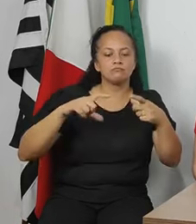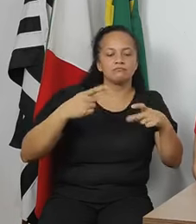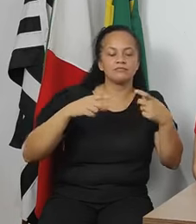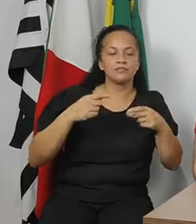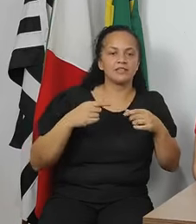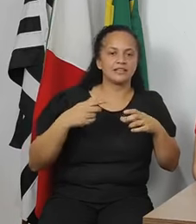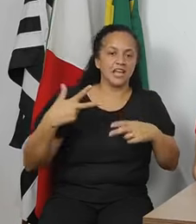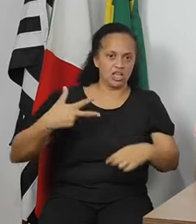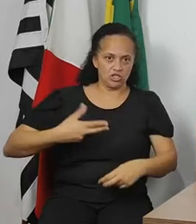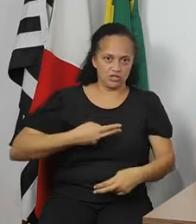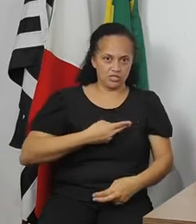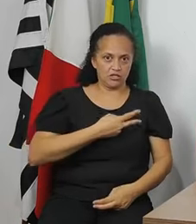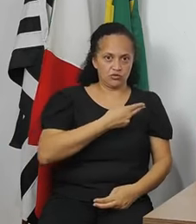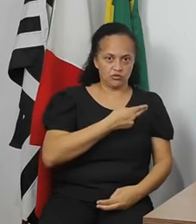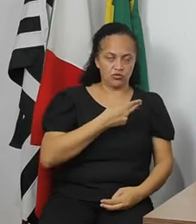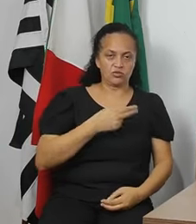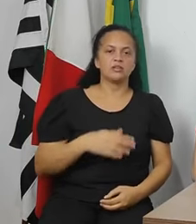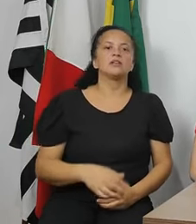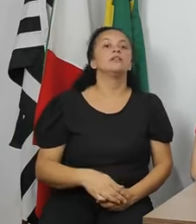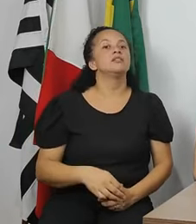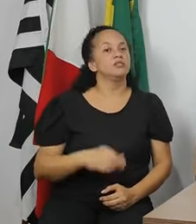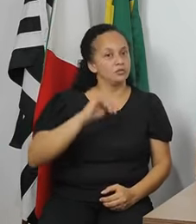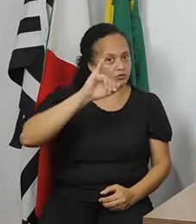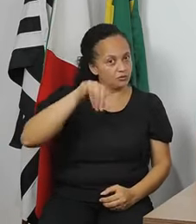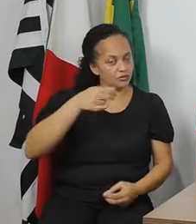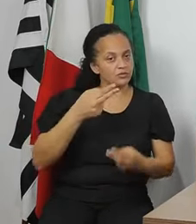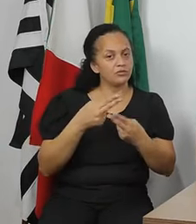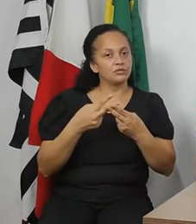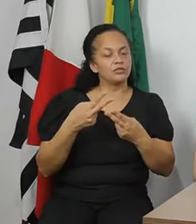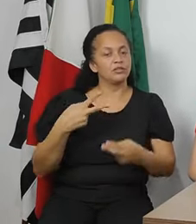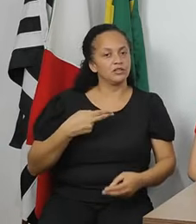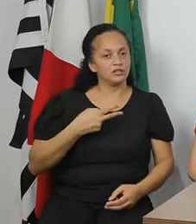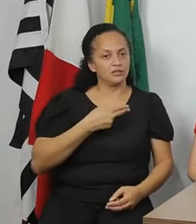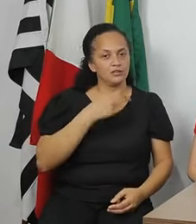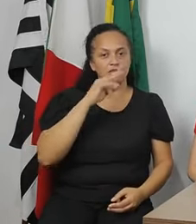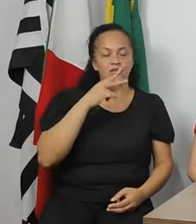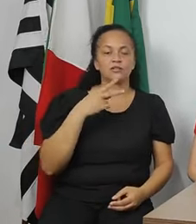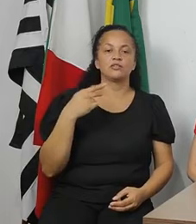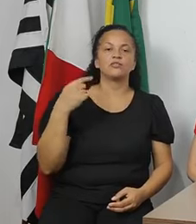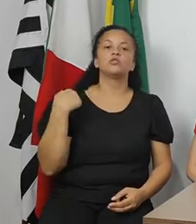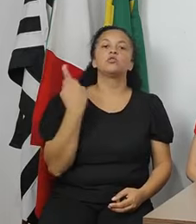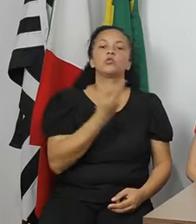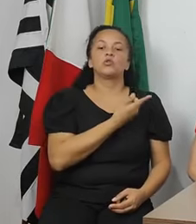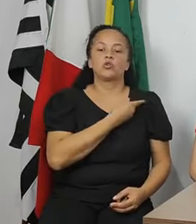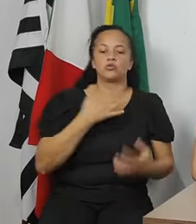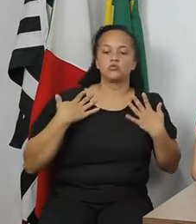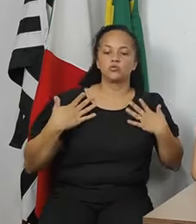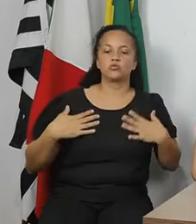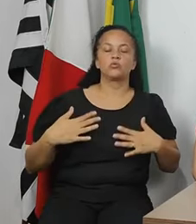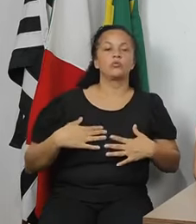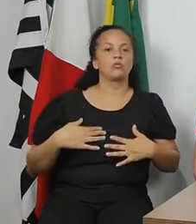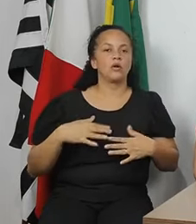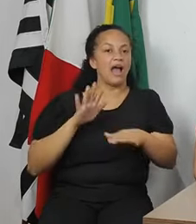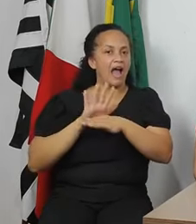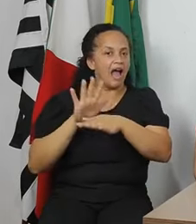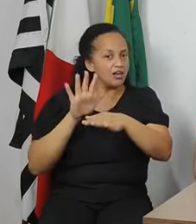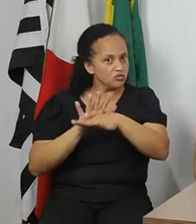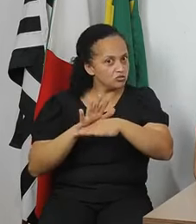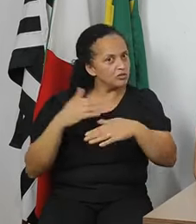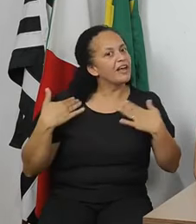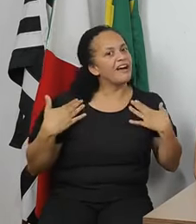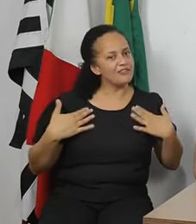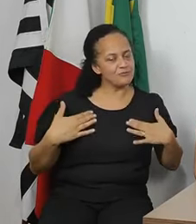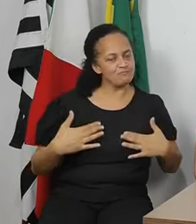no jejum que o nosso corpo trabalha a favor do nosso próprio corpo, né? Na antiguidade eles